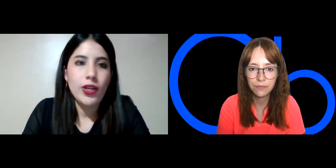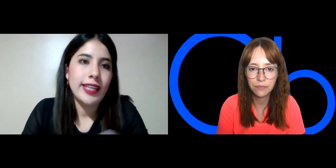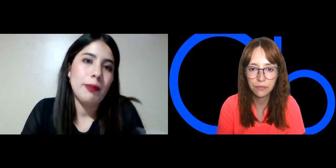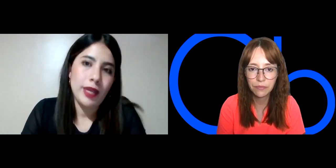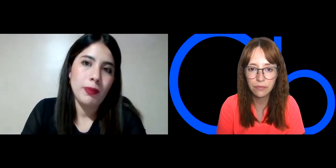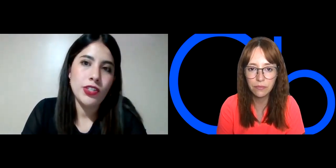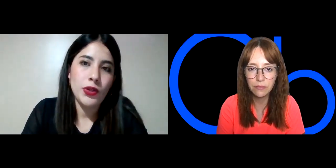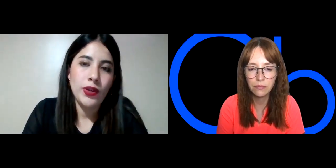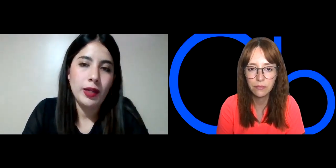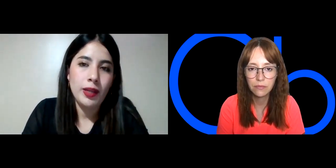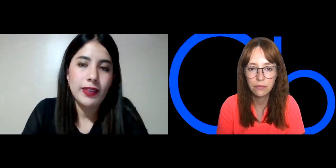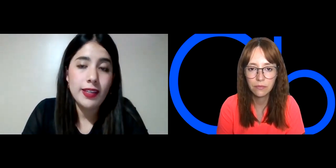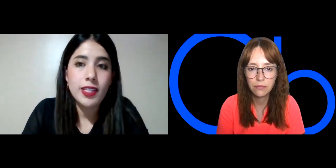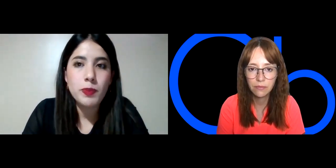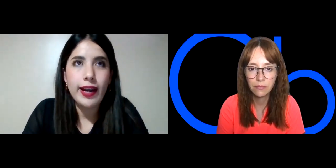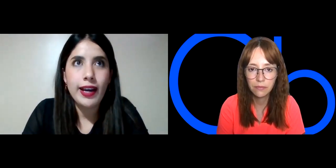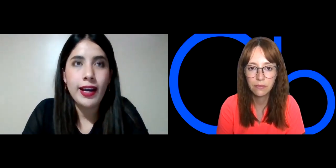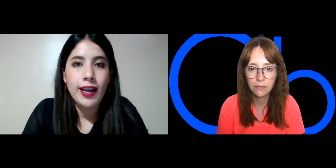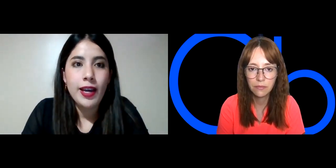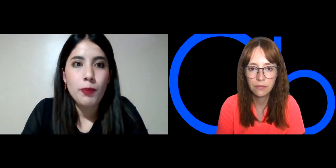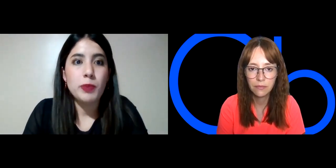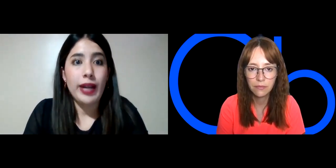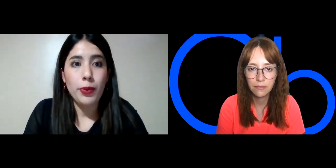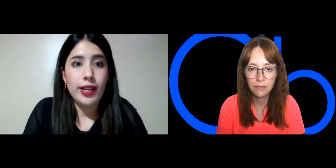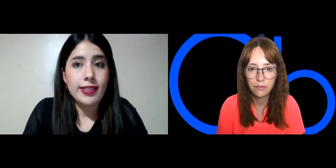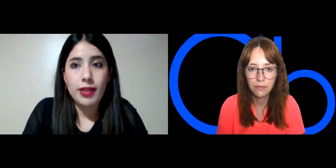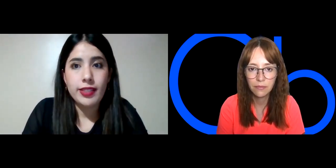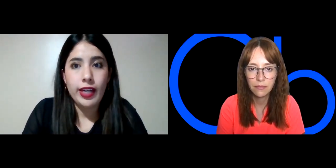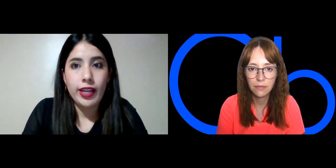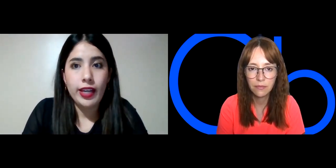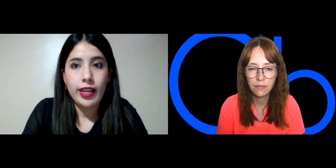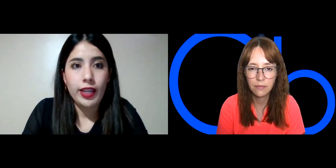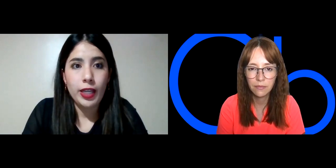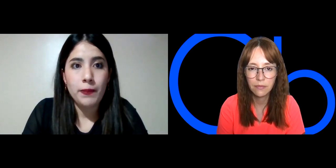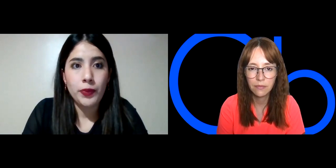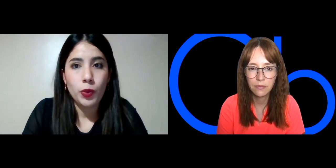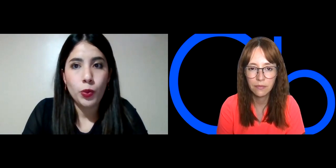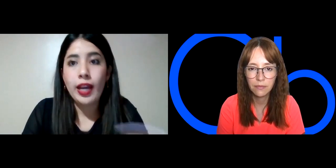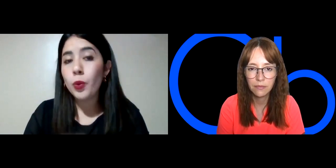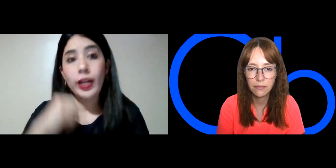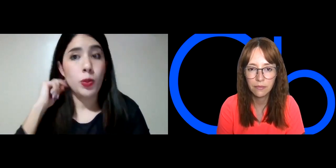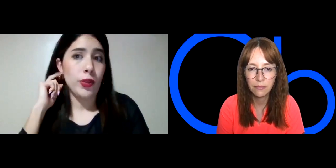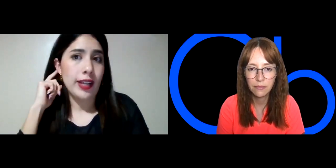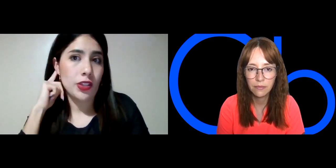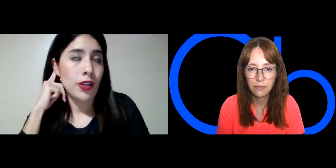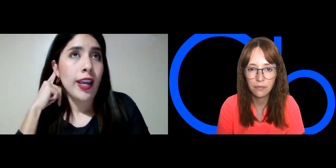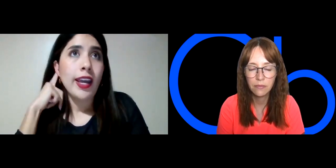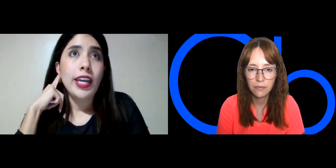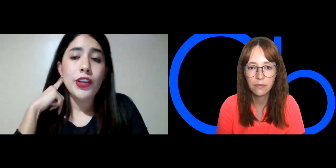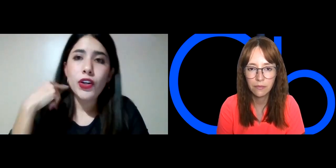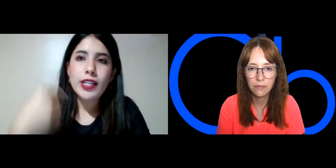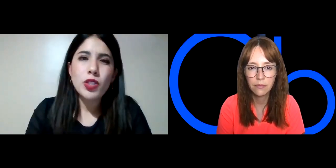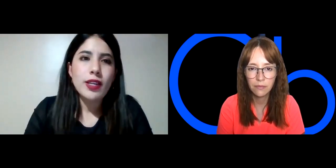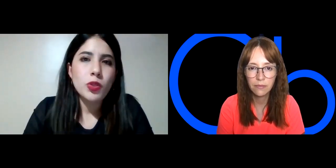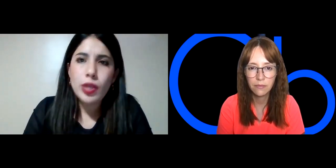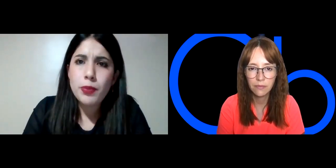son las que también menciono en mi tesis para, pues para poder establecer una comunicación. Y yo creo